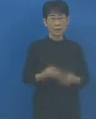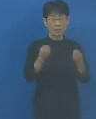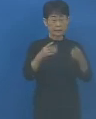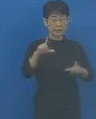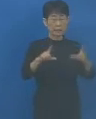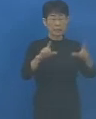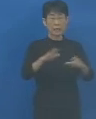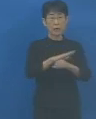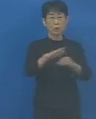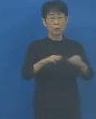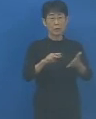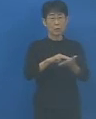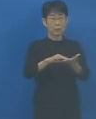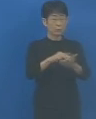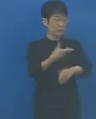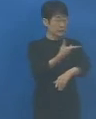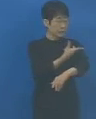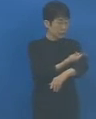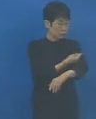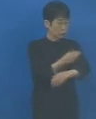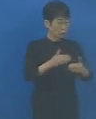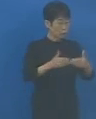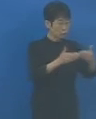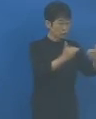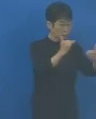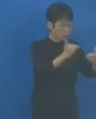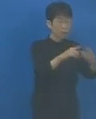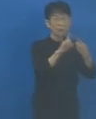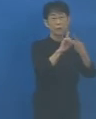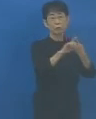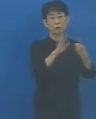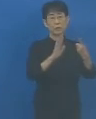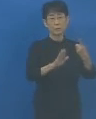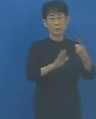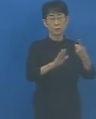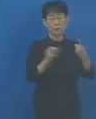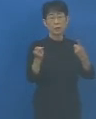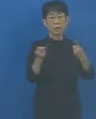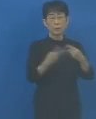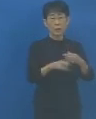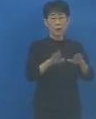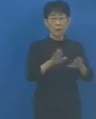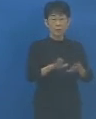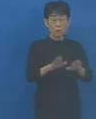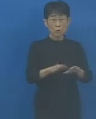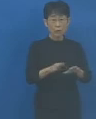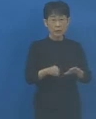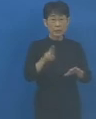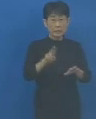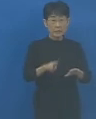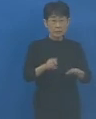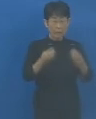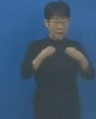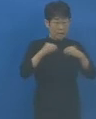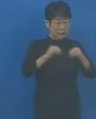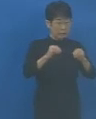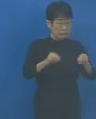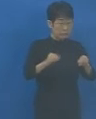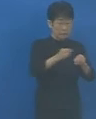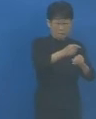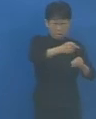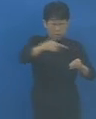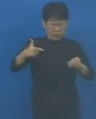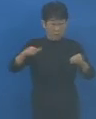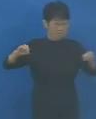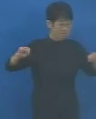チン接種を進めるということが一つありますし、それから今このように感染が急拡大している状況、これを少しでも